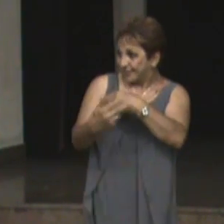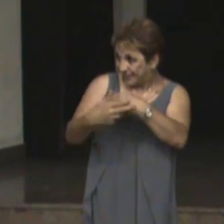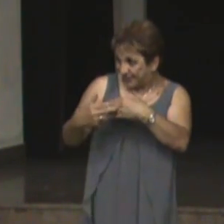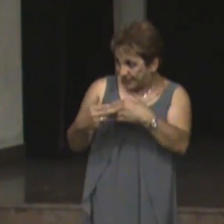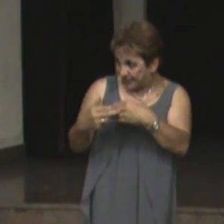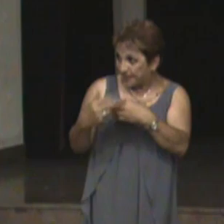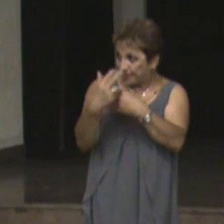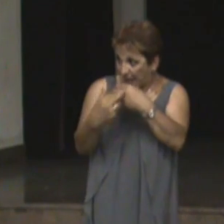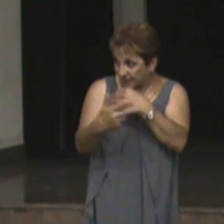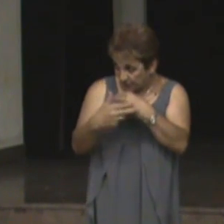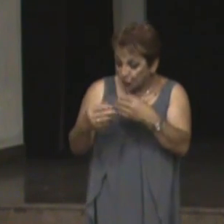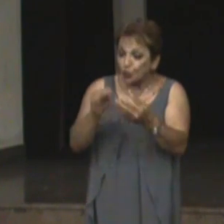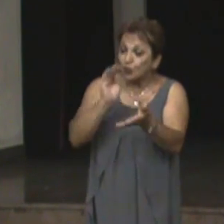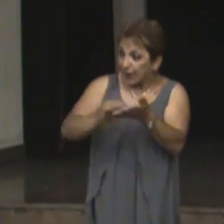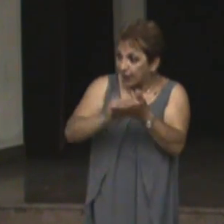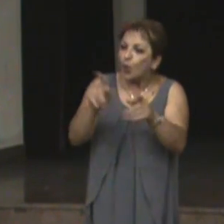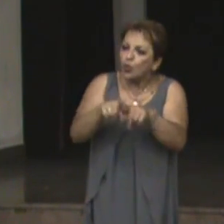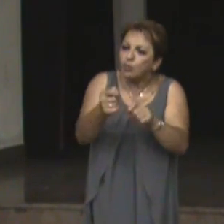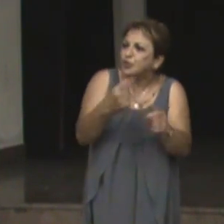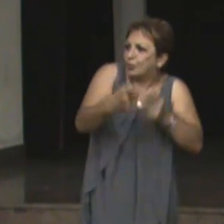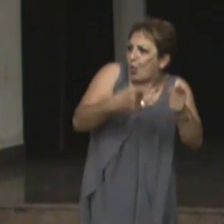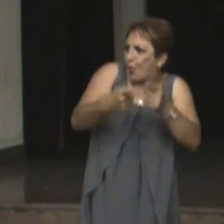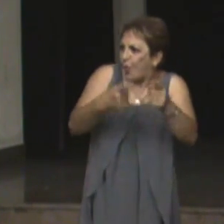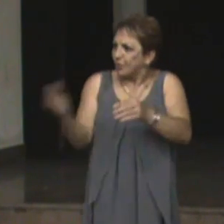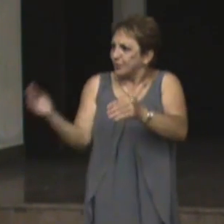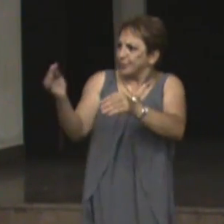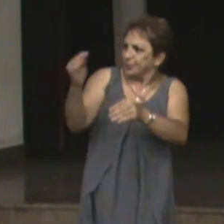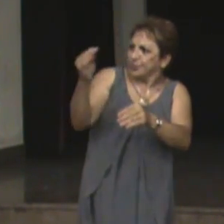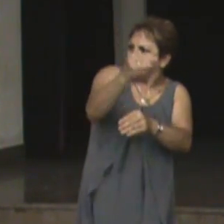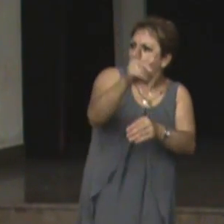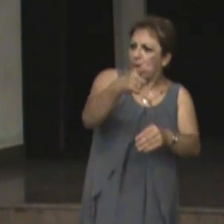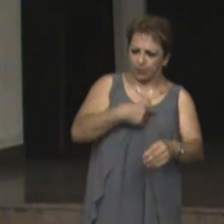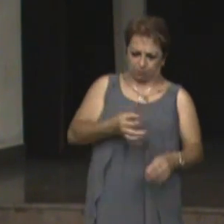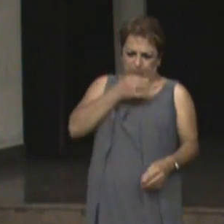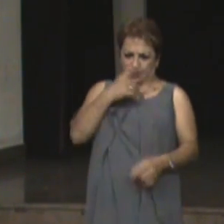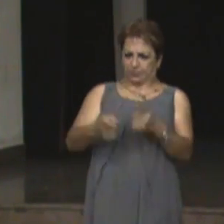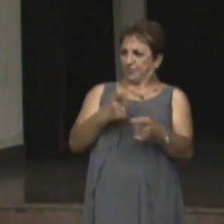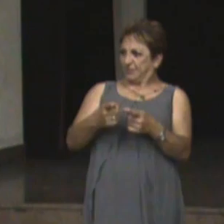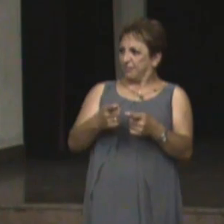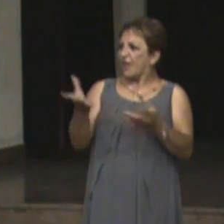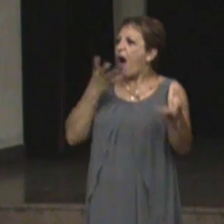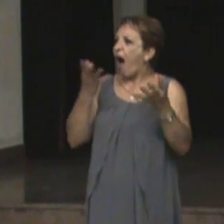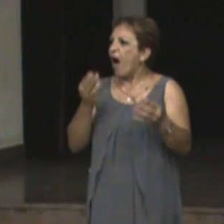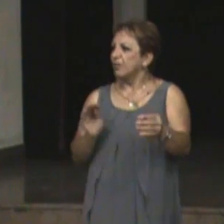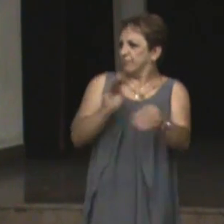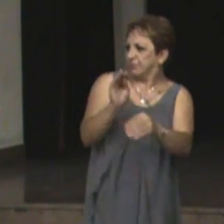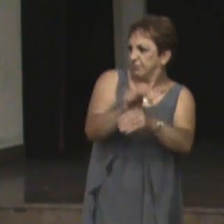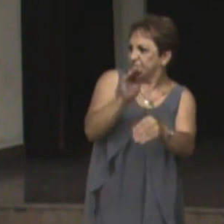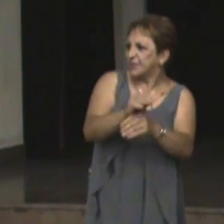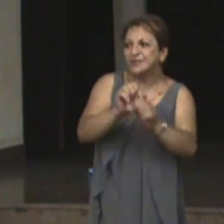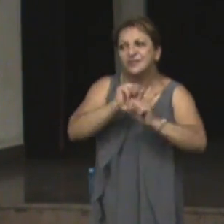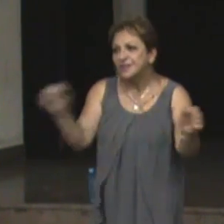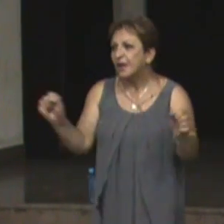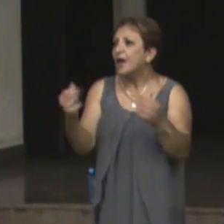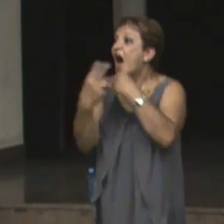տպագրվելիս փոփոխություններ են ենթարկում, շատերը կամայականորեն, և դրանք բնականաբար աղանում են աղանումները։ Եթե